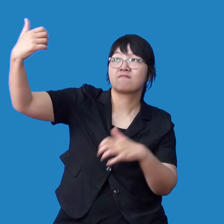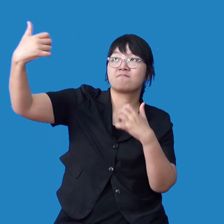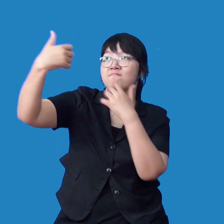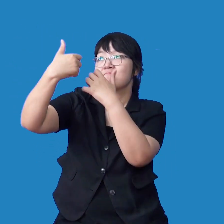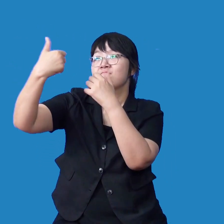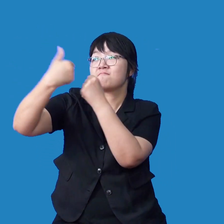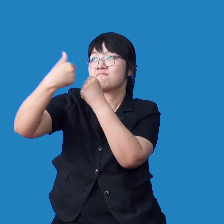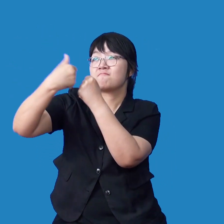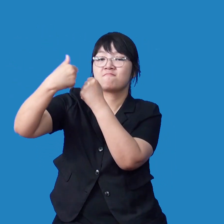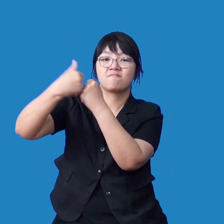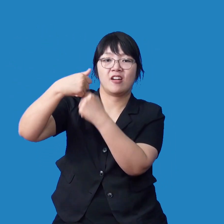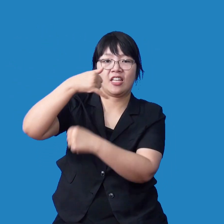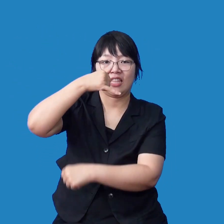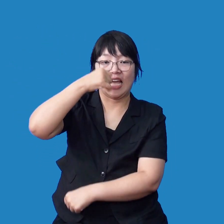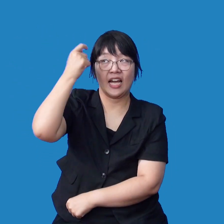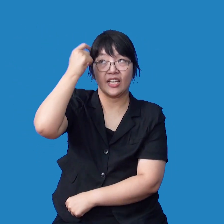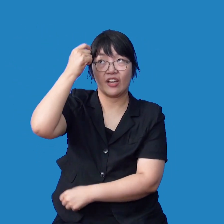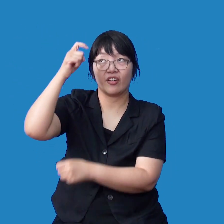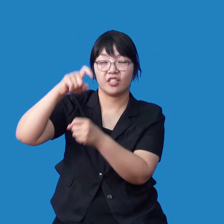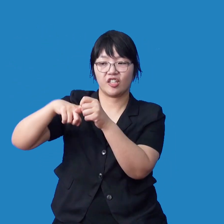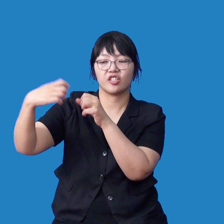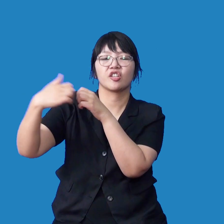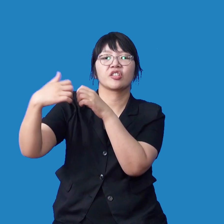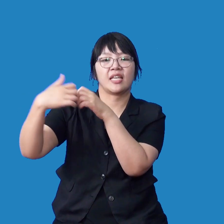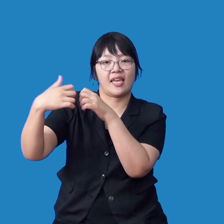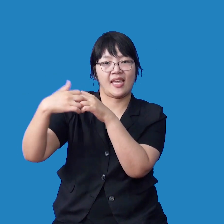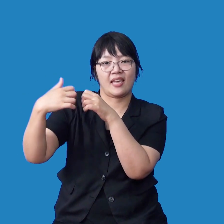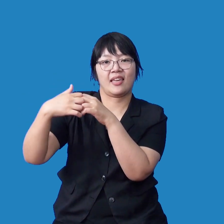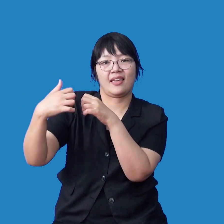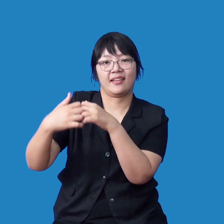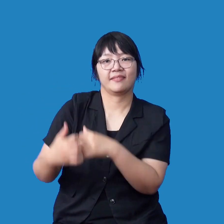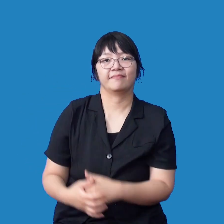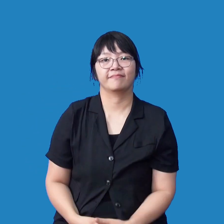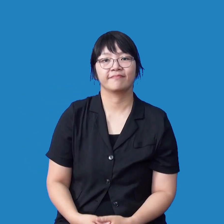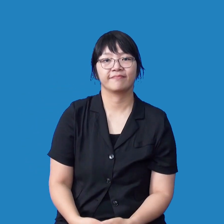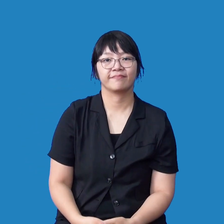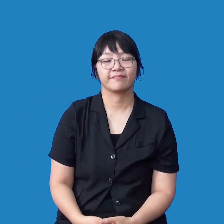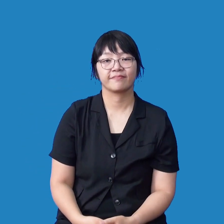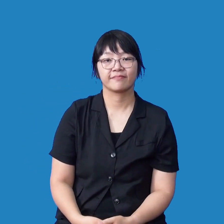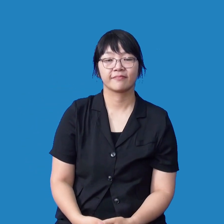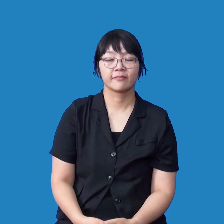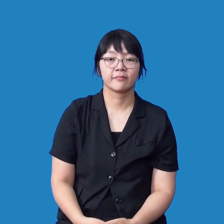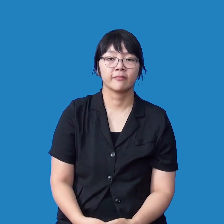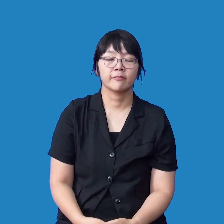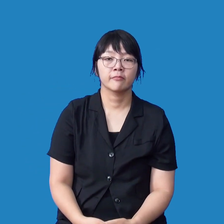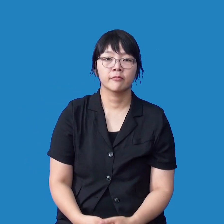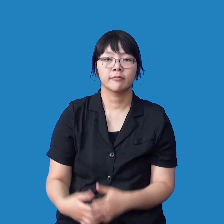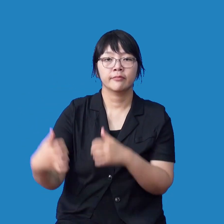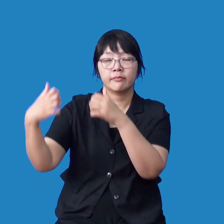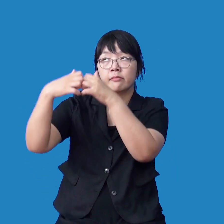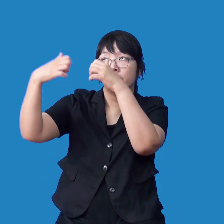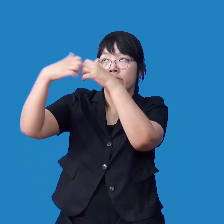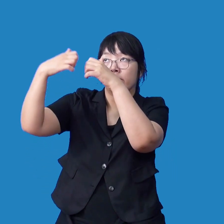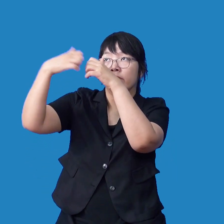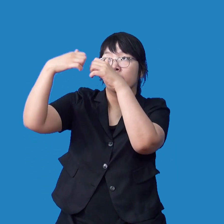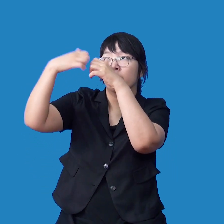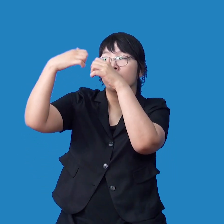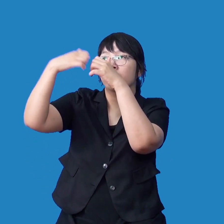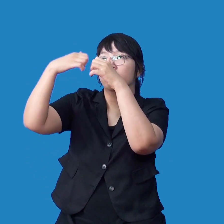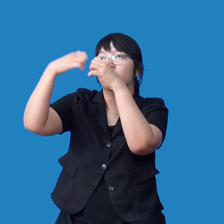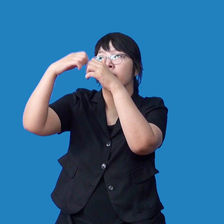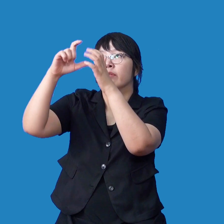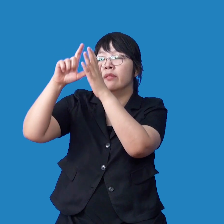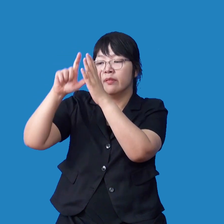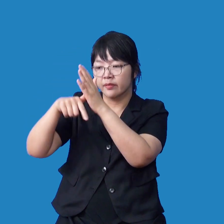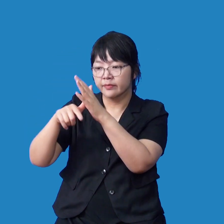싸우는 것이다. 영적 전쟁이다 이 말입니다. 그 영적 전쟁에서 사단을, 마귀의